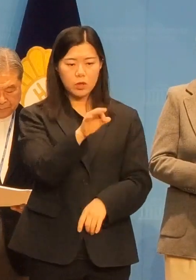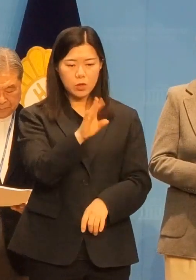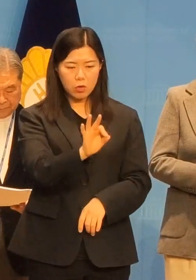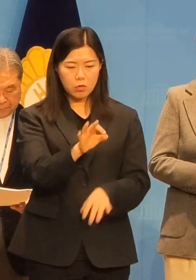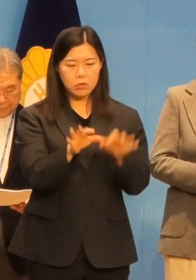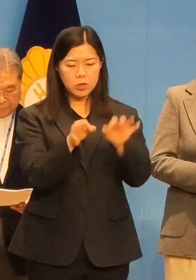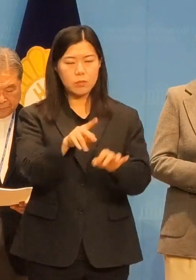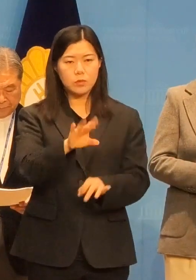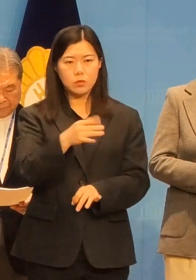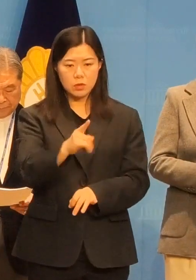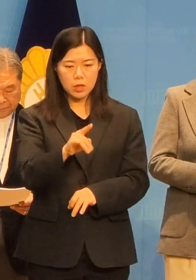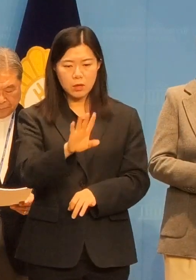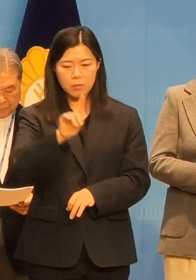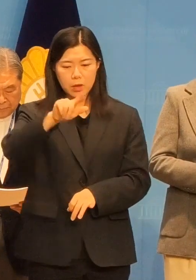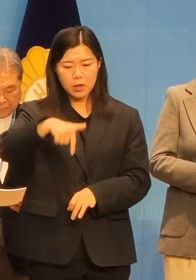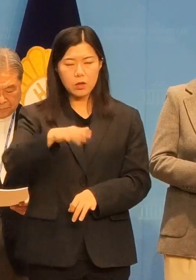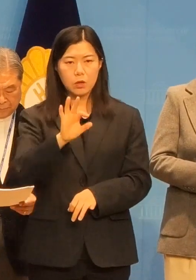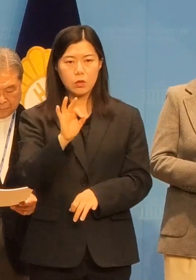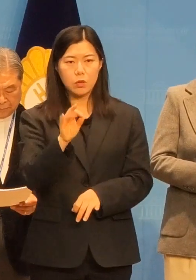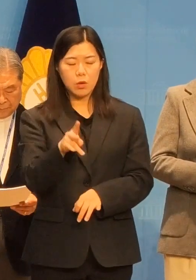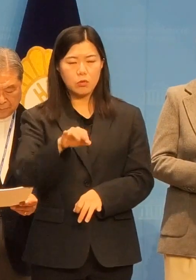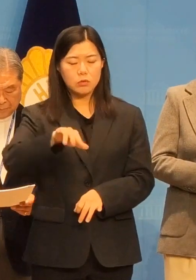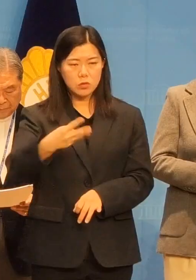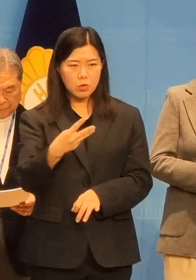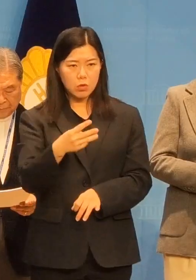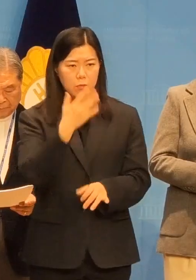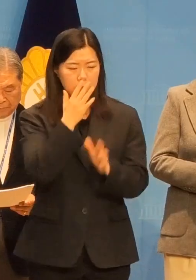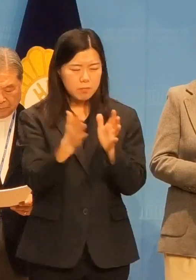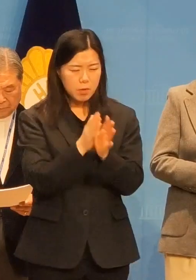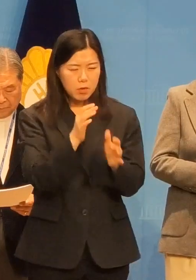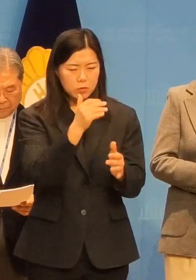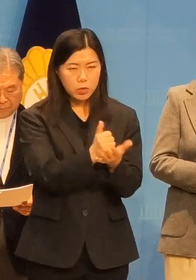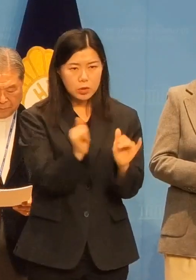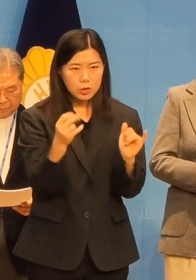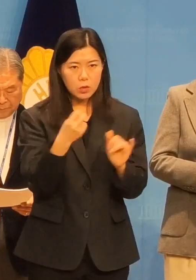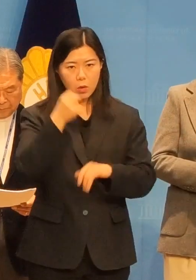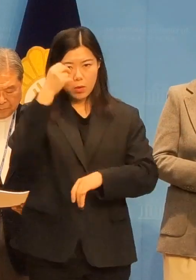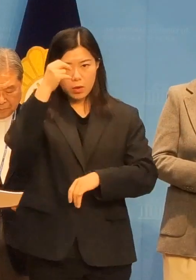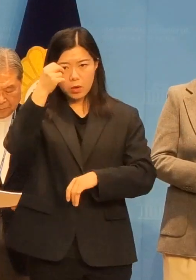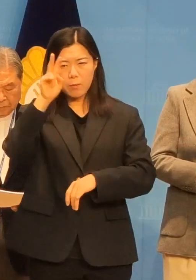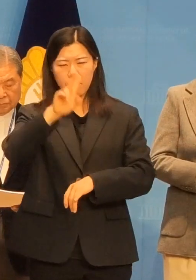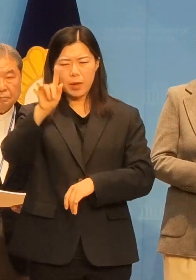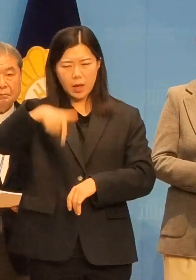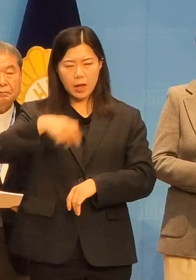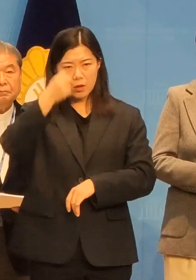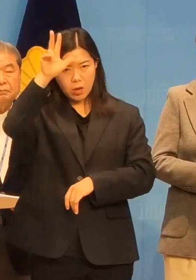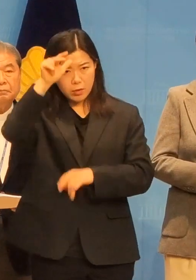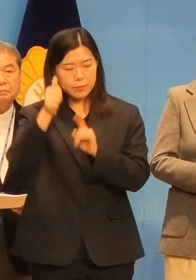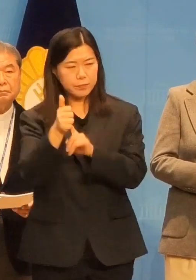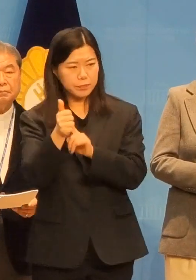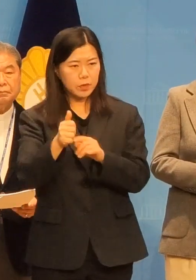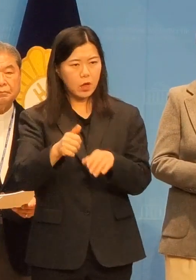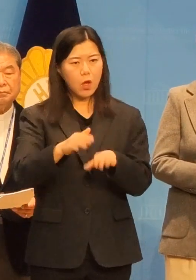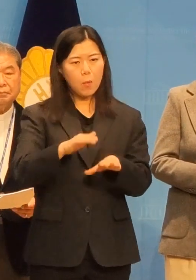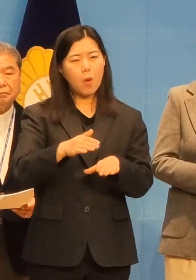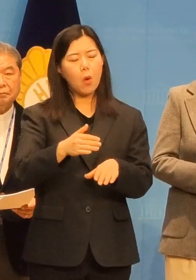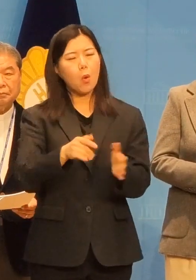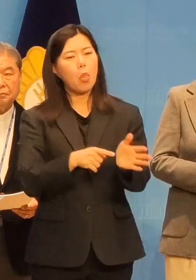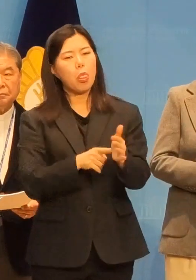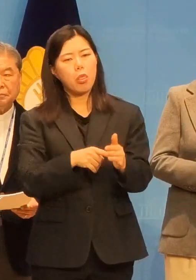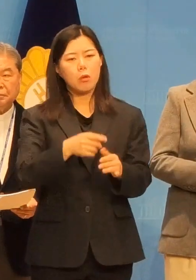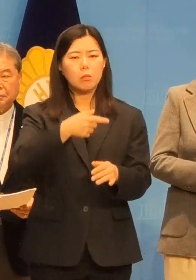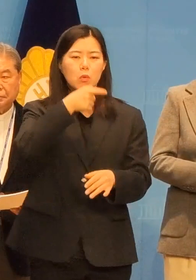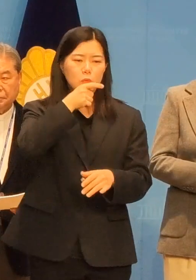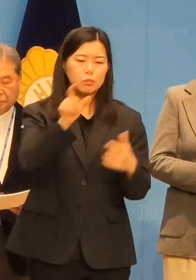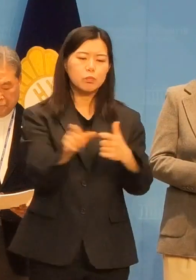김성태, 방용철 등 공범들과 박상용 검사 등이 연어 술파티를 한 정황이